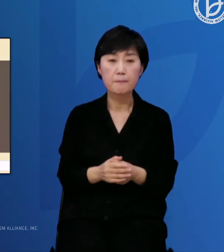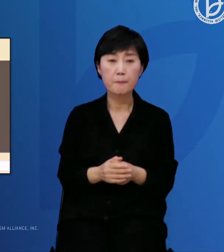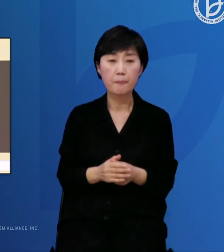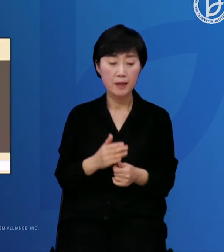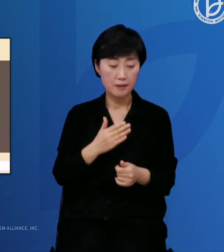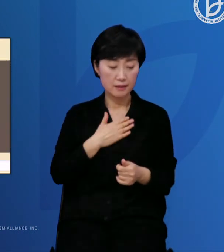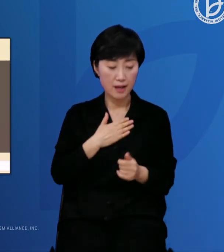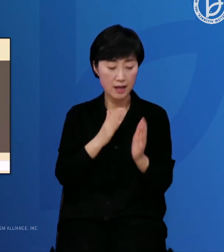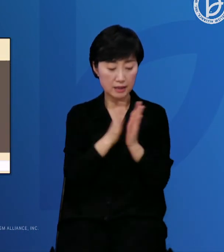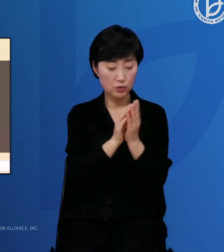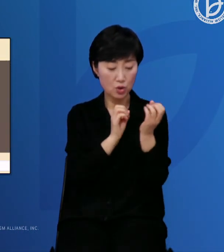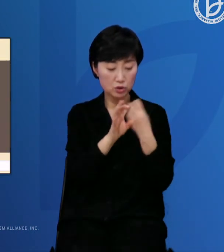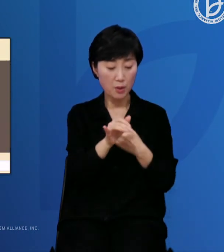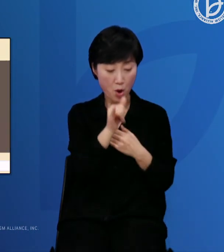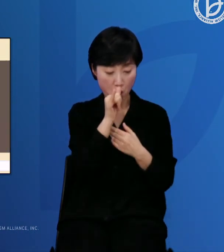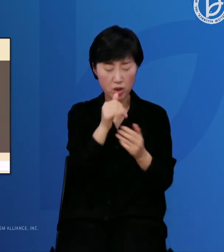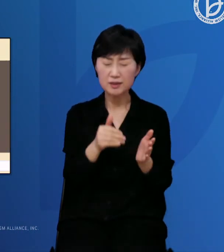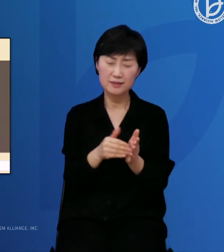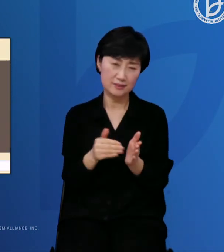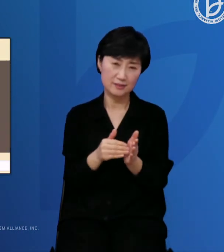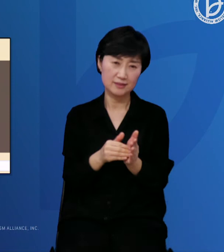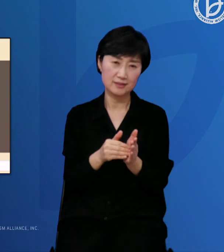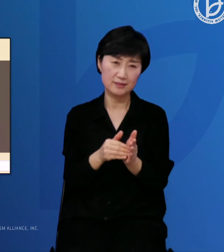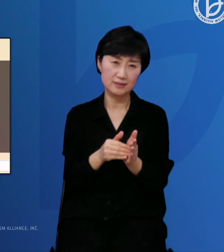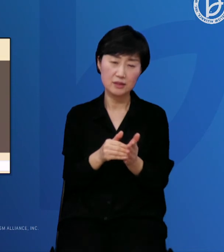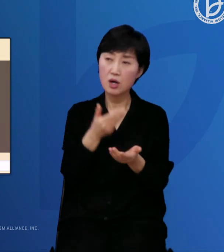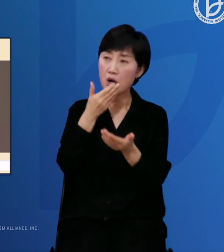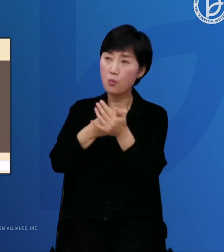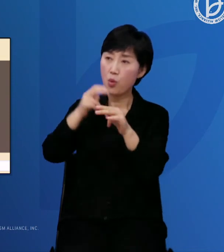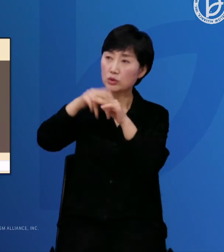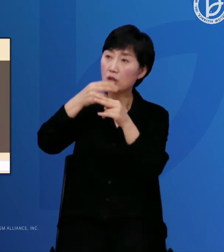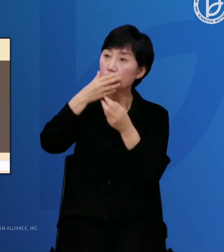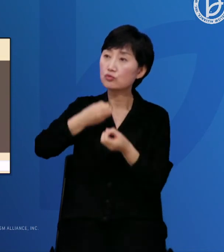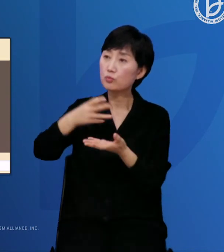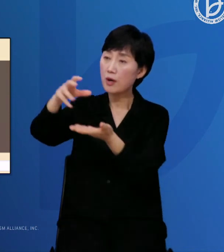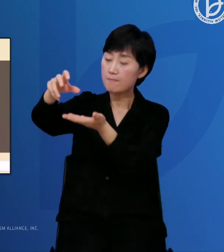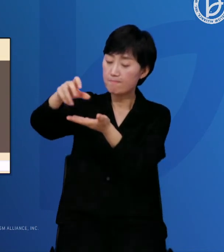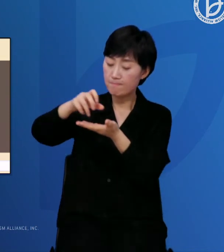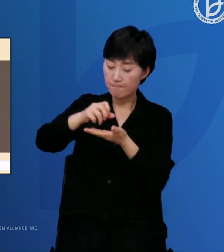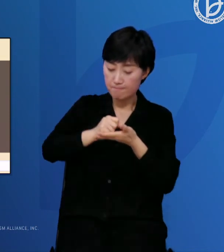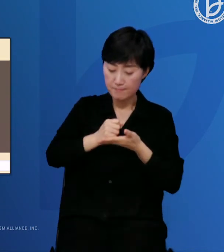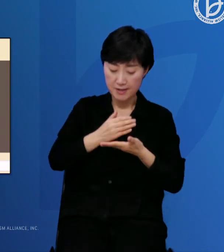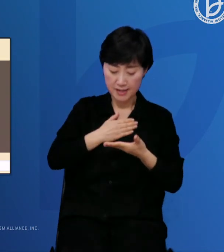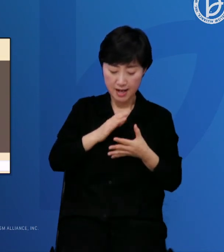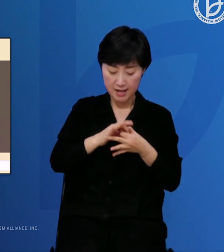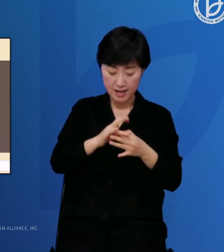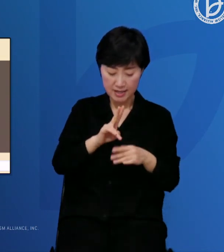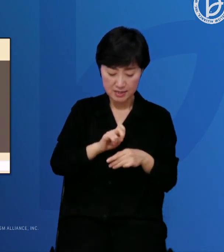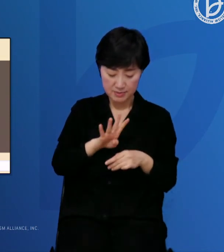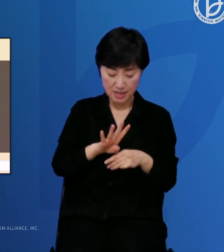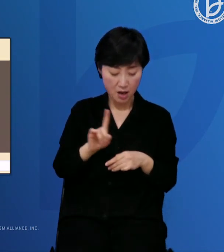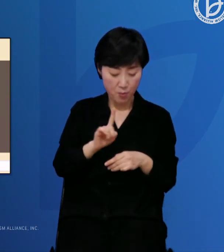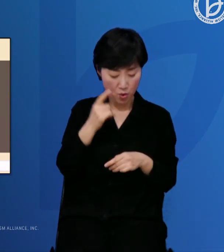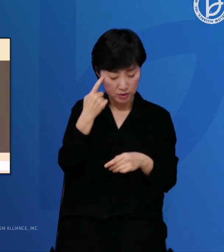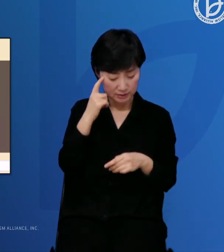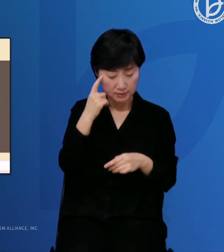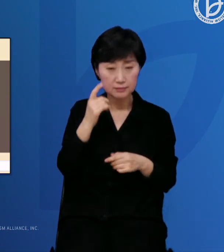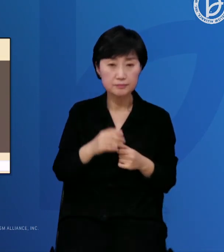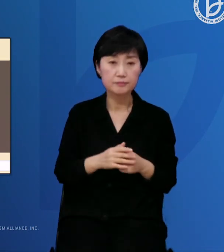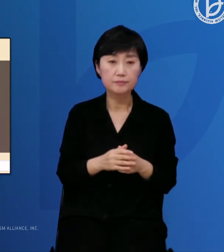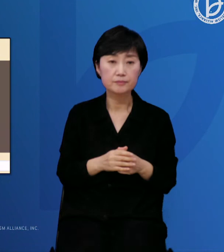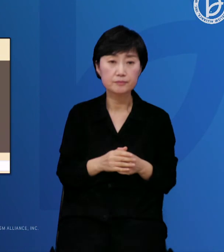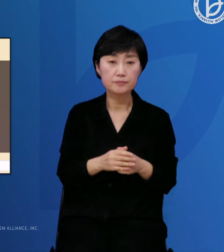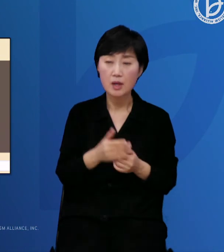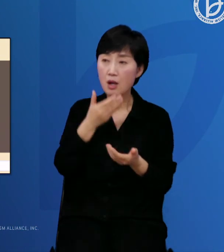내가 응답받으면 끝난다고 전하며 보좌의 축복이 나에게 임하는 나의 24를 찾으라고 말했습니다.